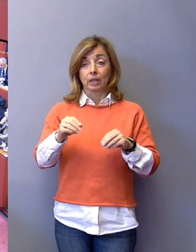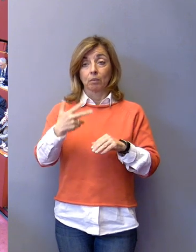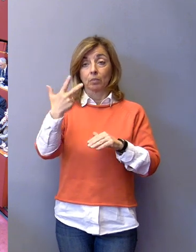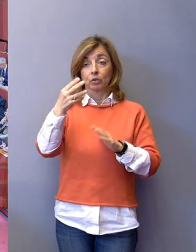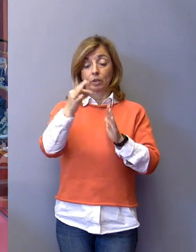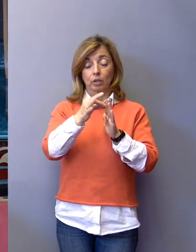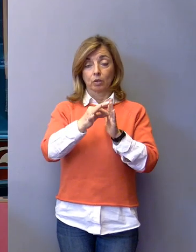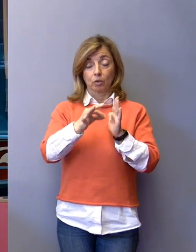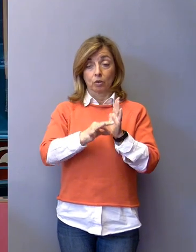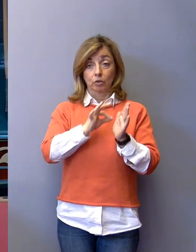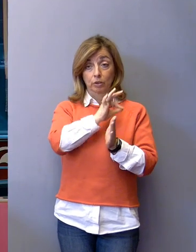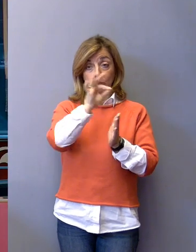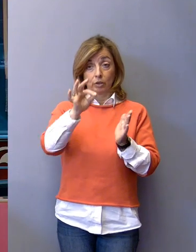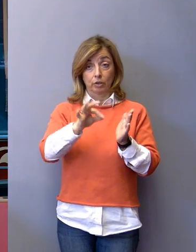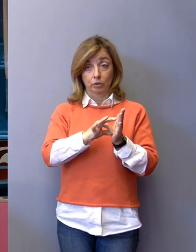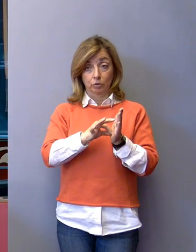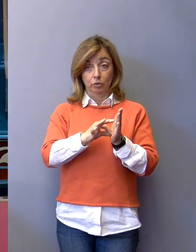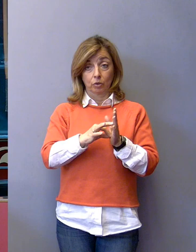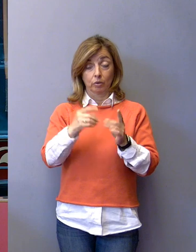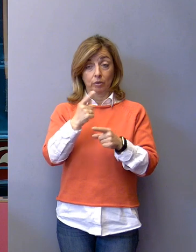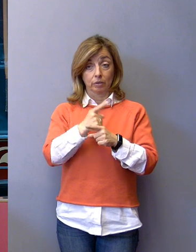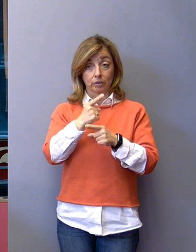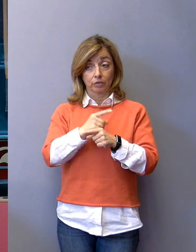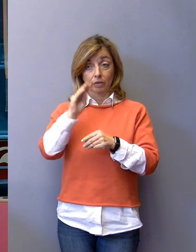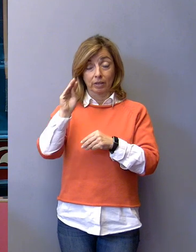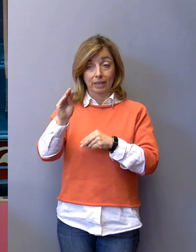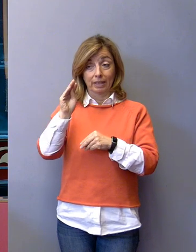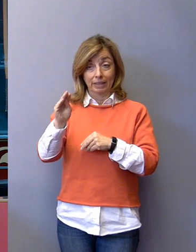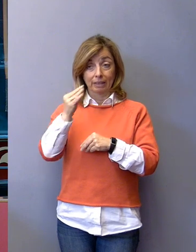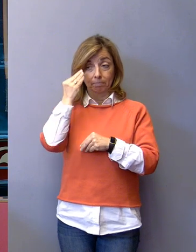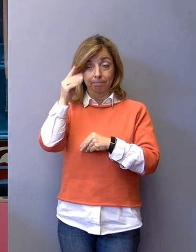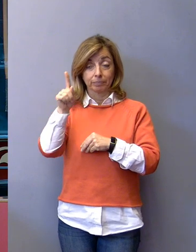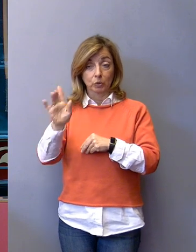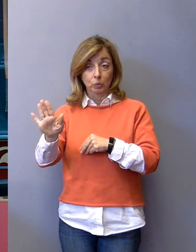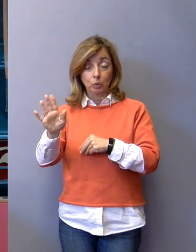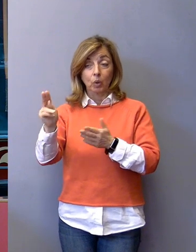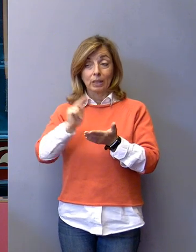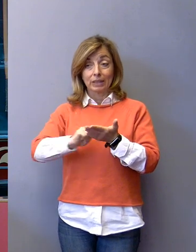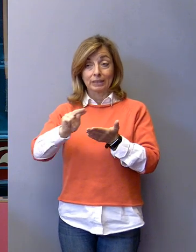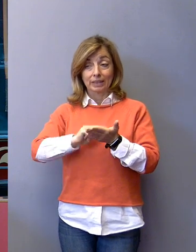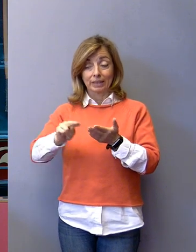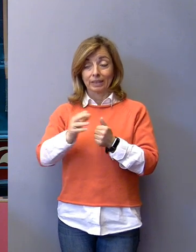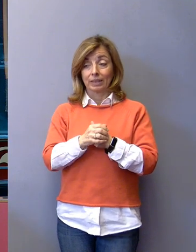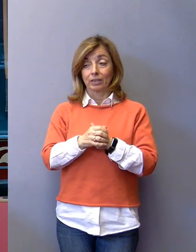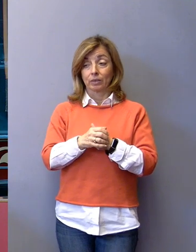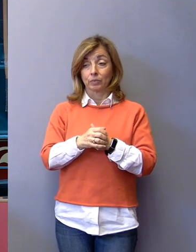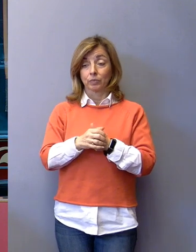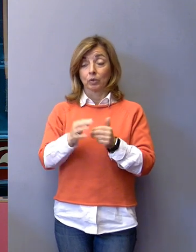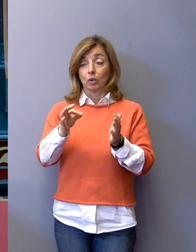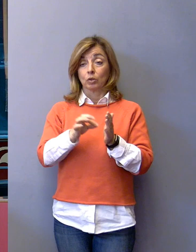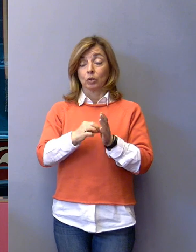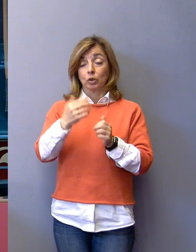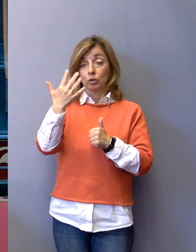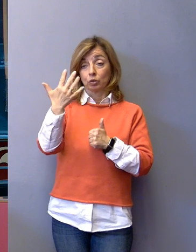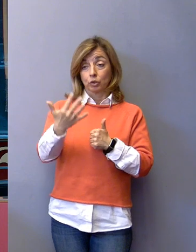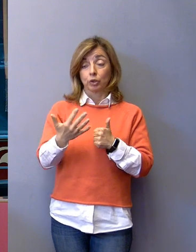dei quali occorre chiedere il parere alla segreteria che ha indicato l'assessore Mascia che sono l'ordine del